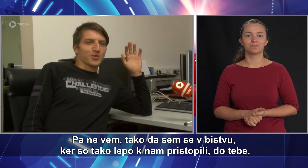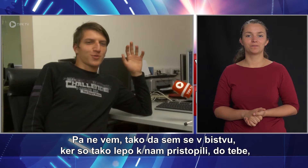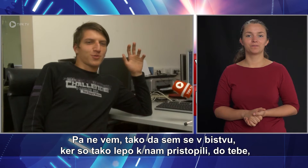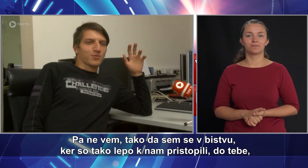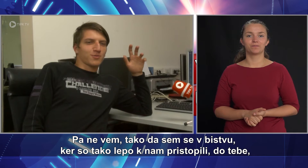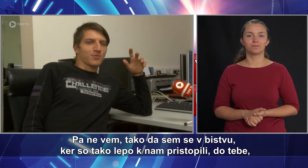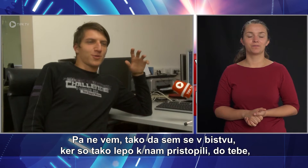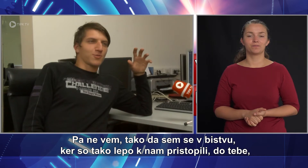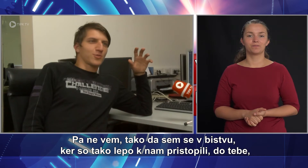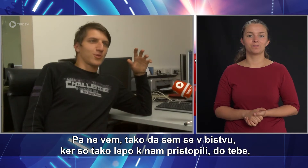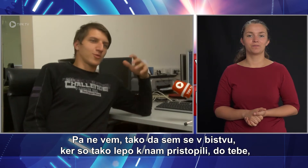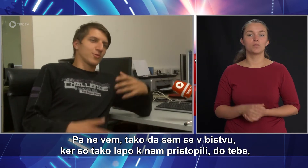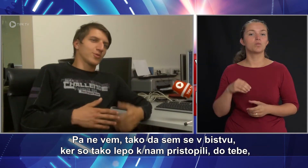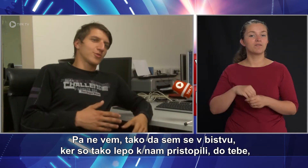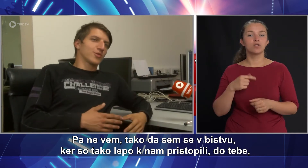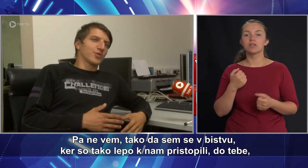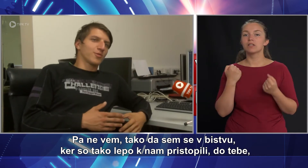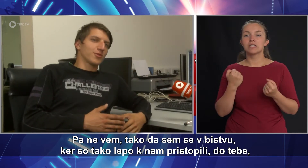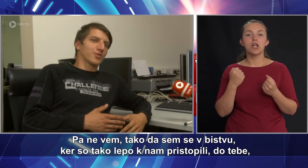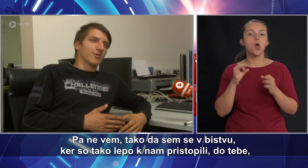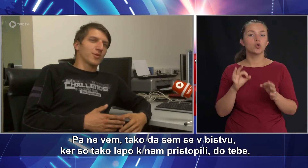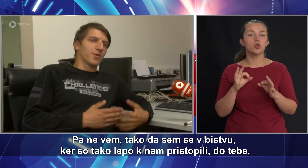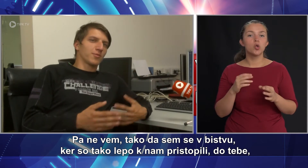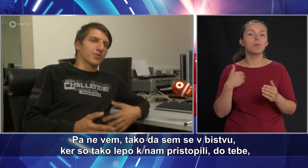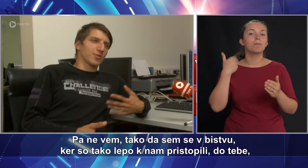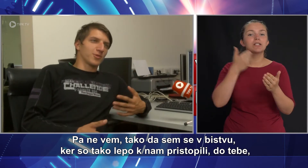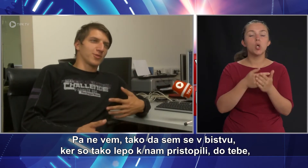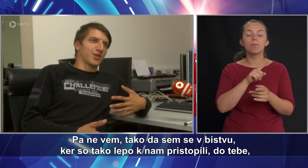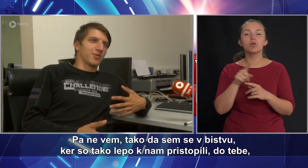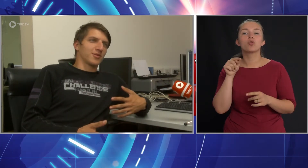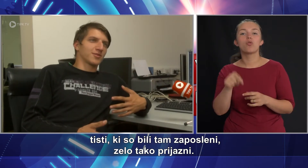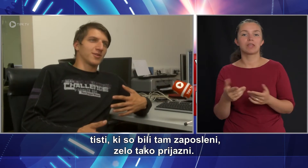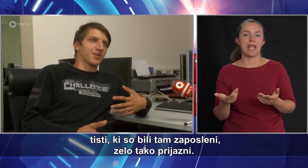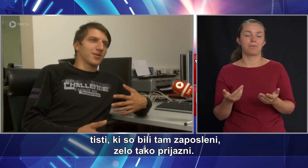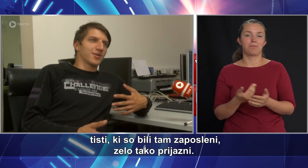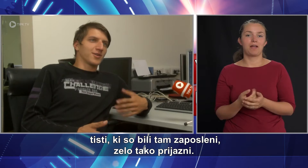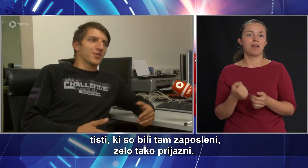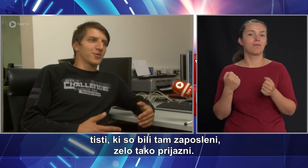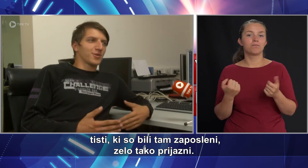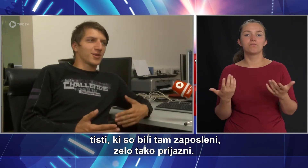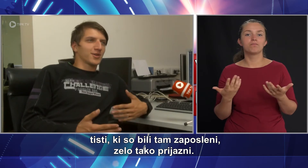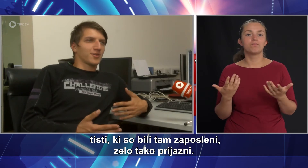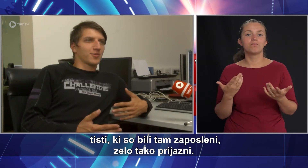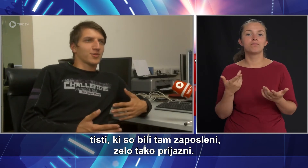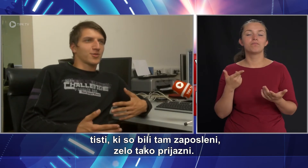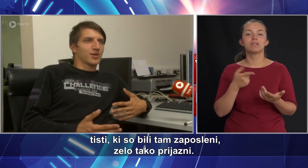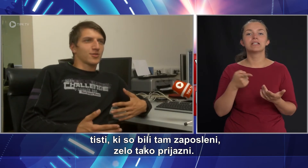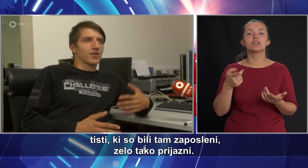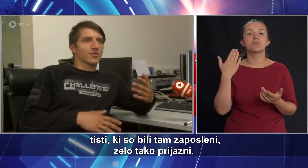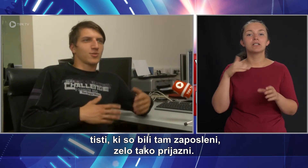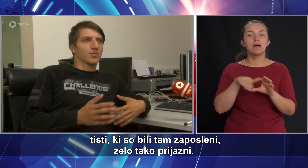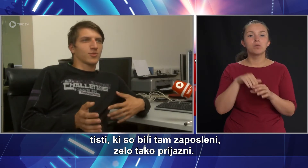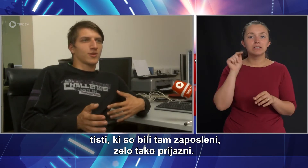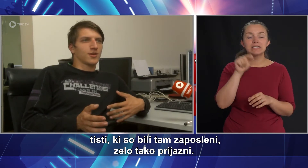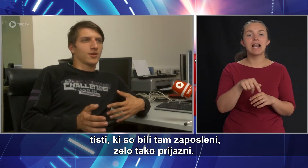sem se, ne vem, v bistvu zelo dobri, ti se, ne vem, lepo pristopijo do tebe tisto, ful neki, ne vem, pa še ti te, ki so